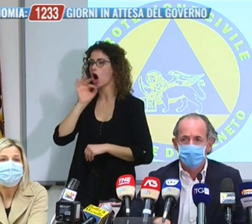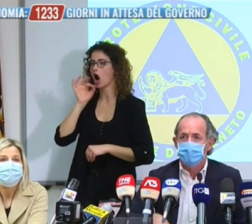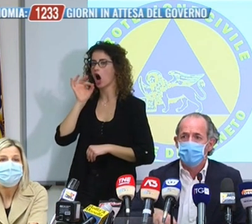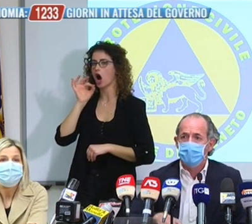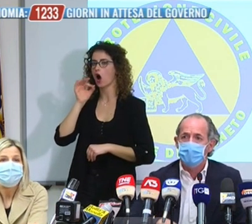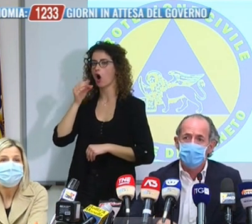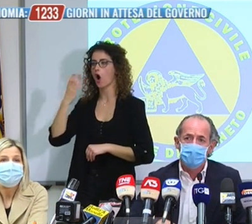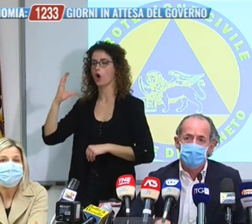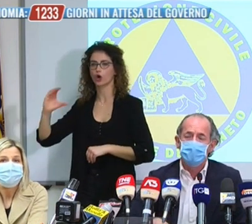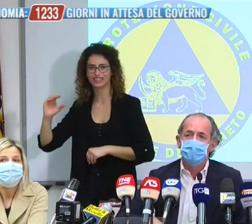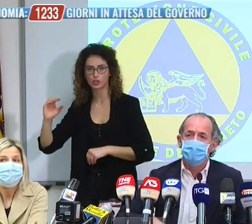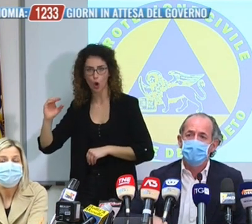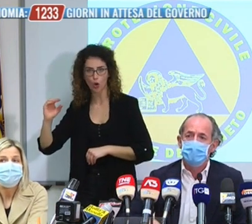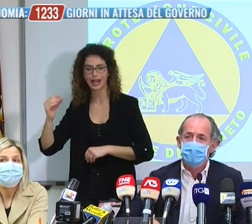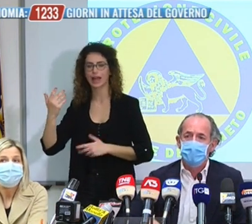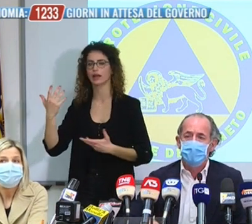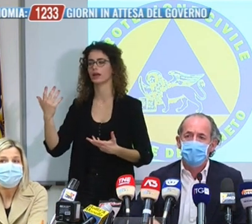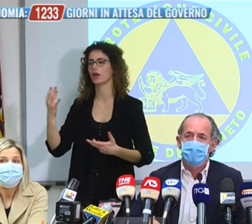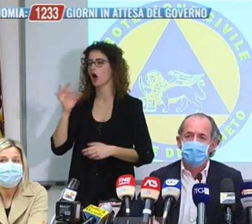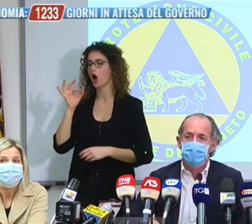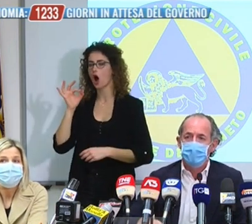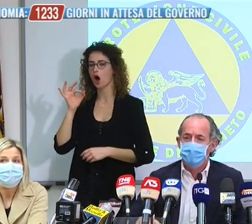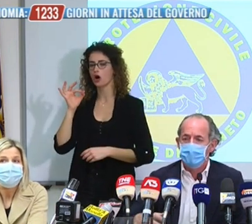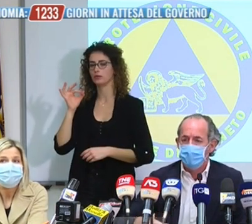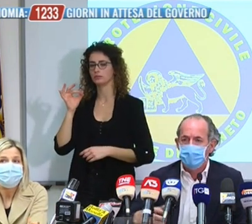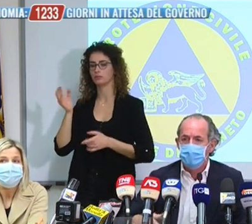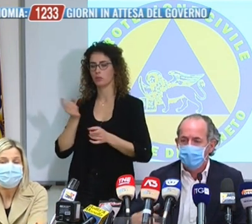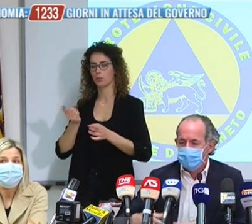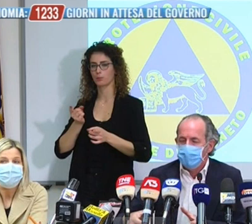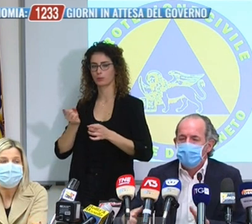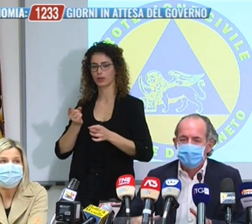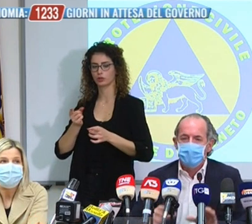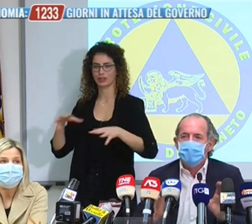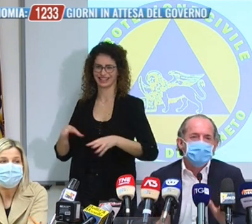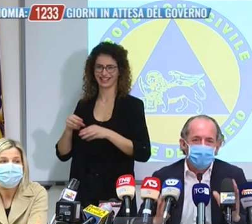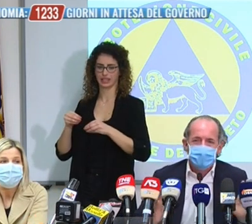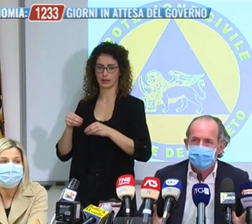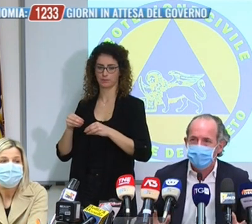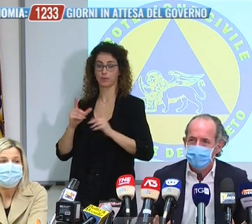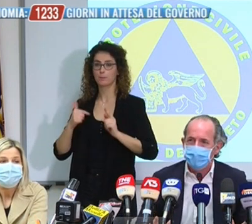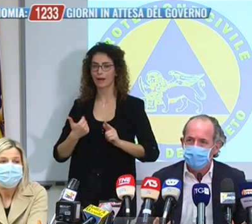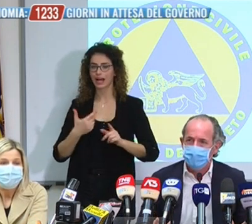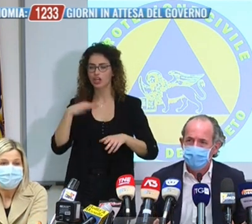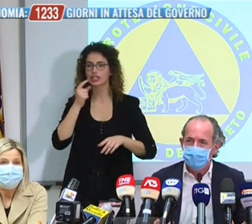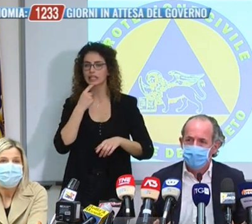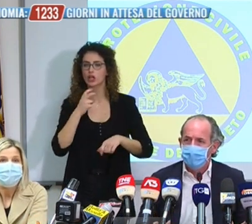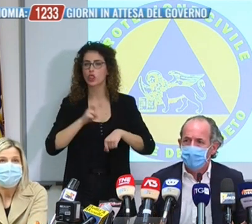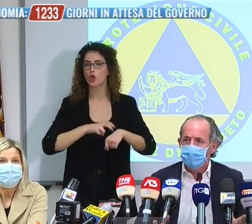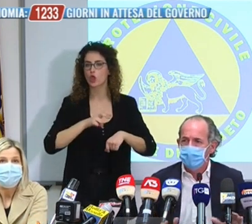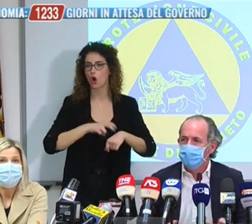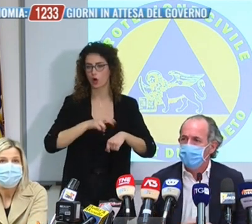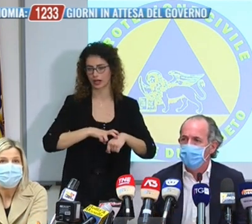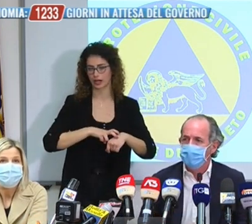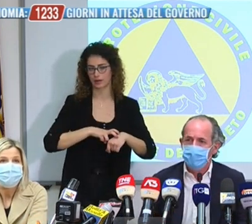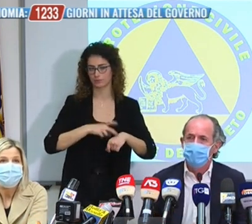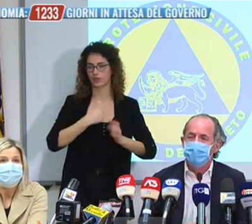i corticosteroidi, quindi il cortisone nelle fasi diciamo iniziali. Ma questo lo decide il medico, tant'è vero che il